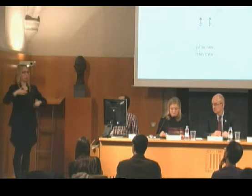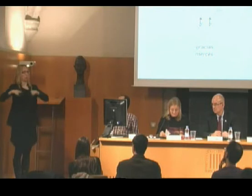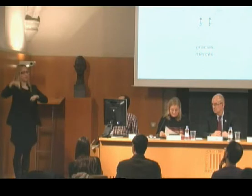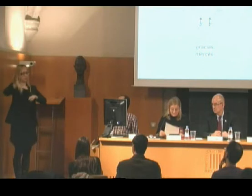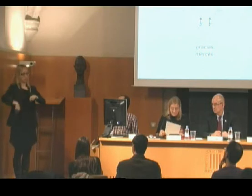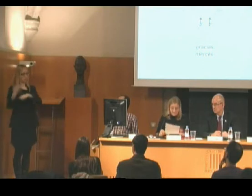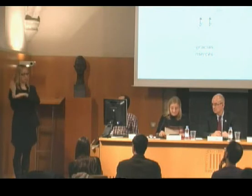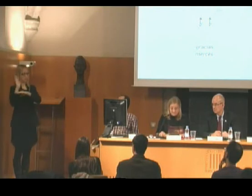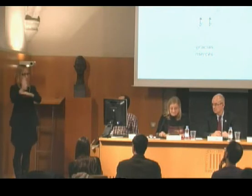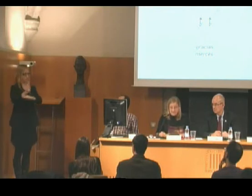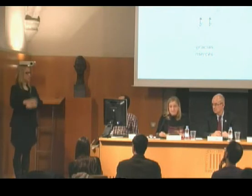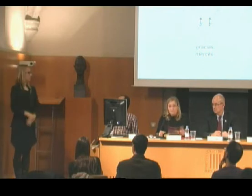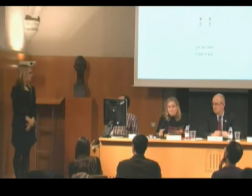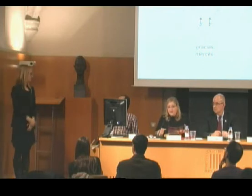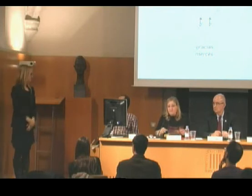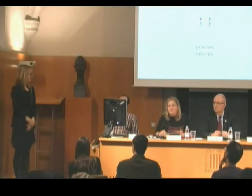aquí.